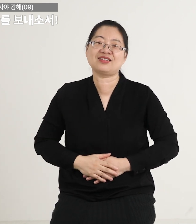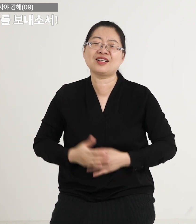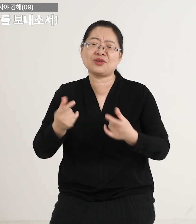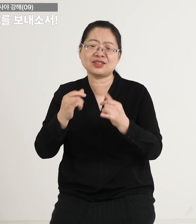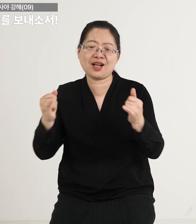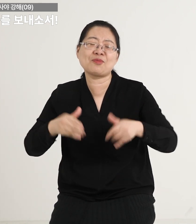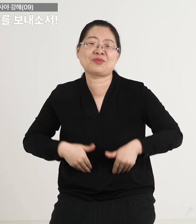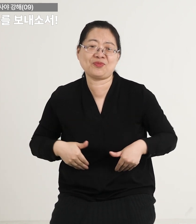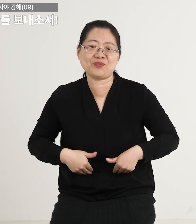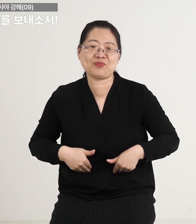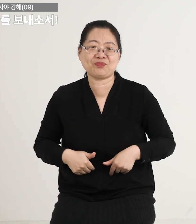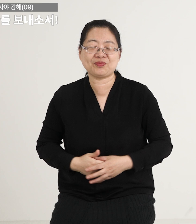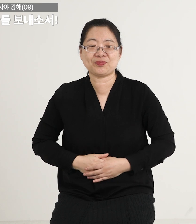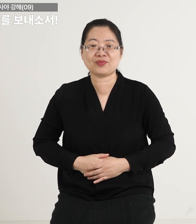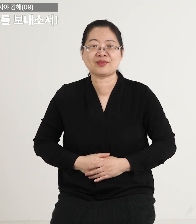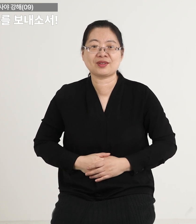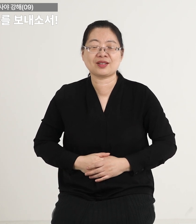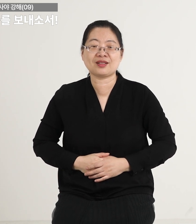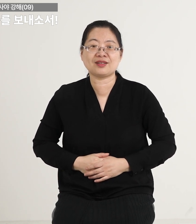하나님께